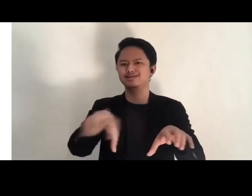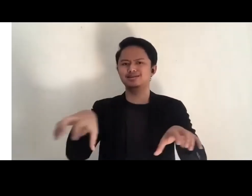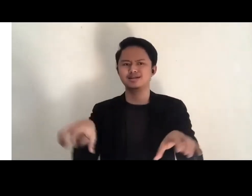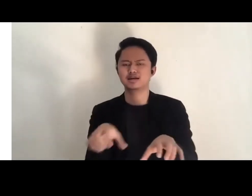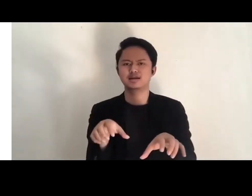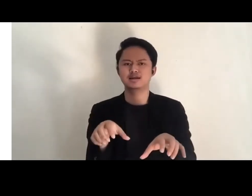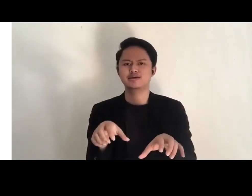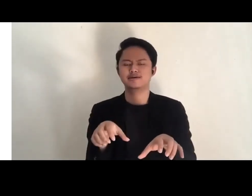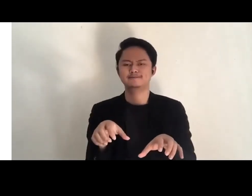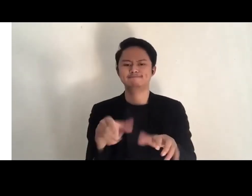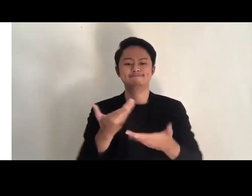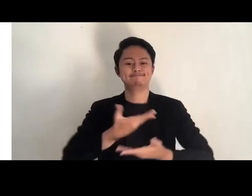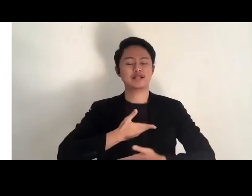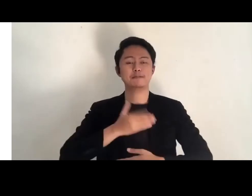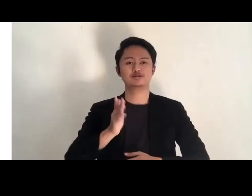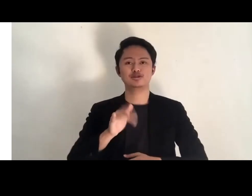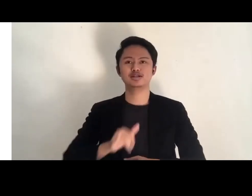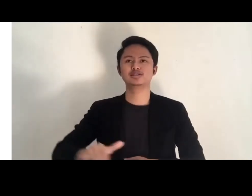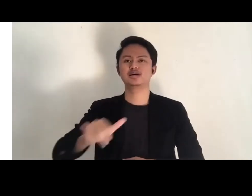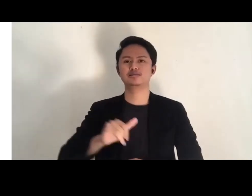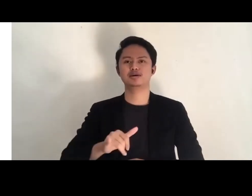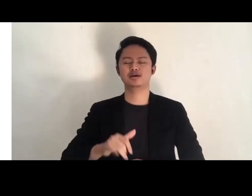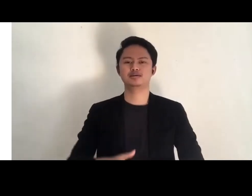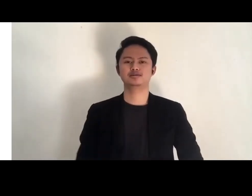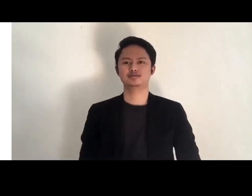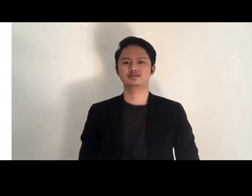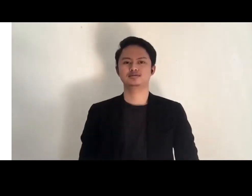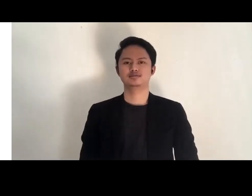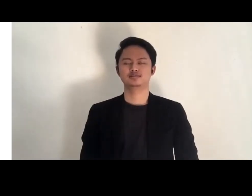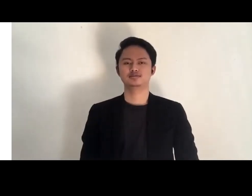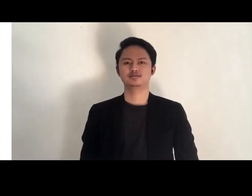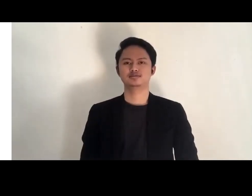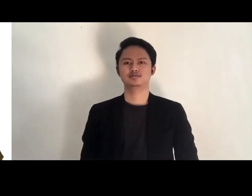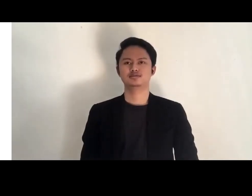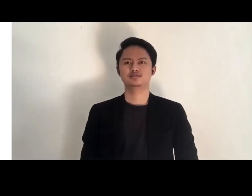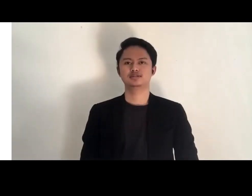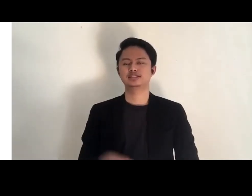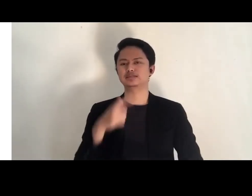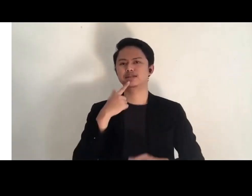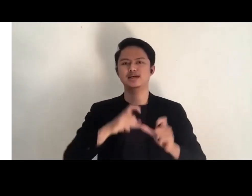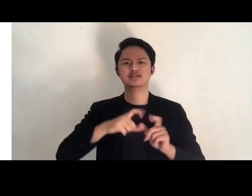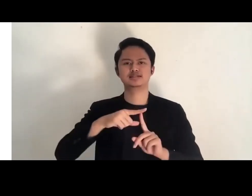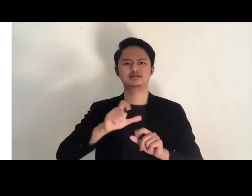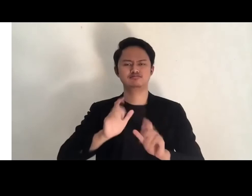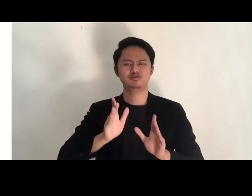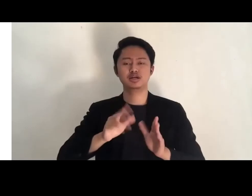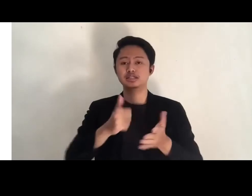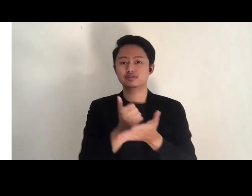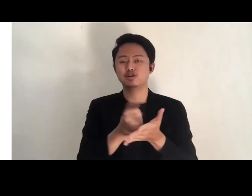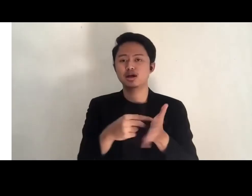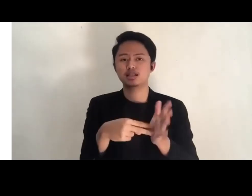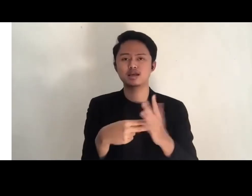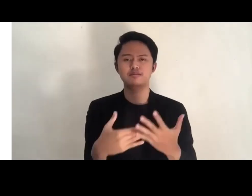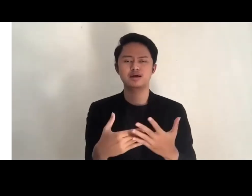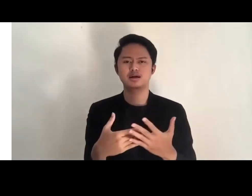mendapat sentuhan yang sama apa yang dilakukan oleh Save the Children. Artinya bahwa pola